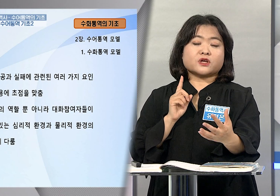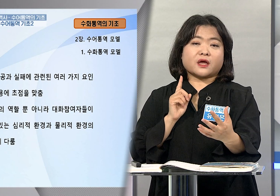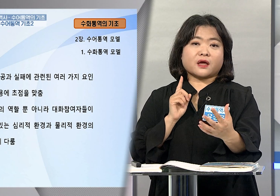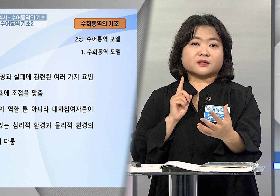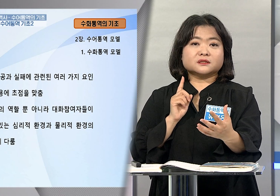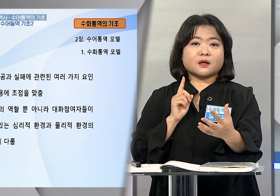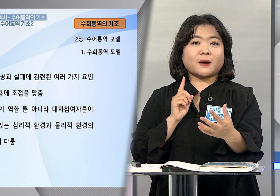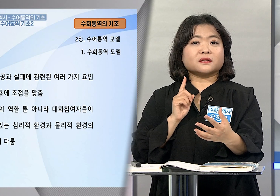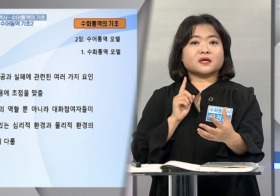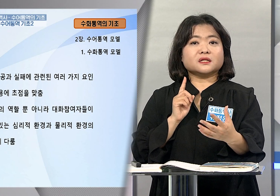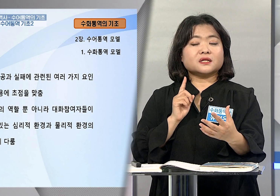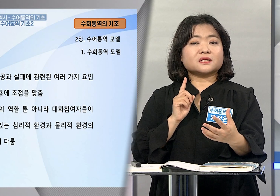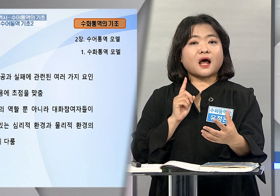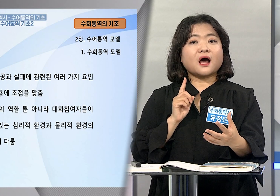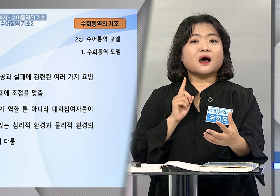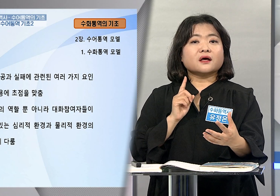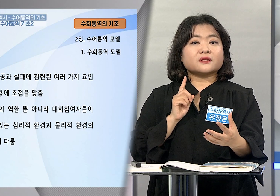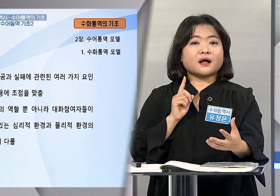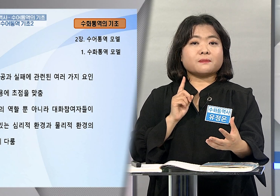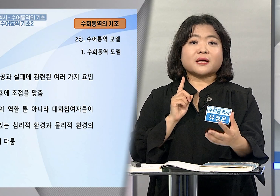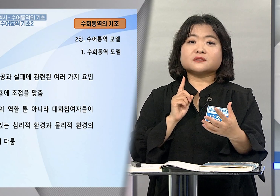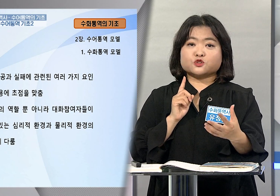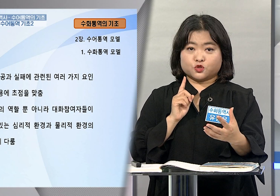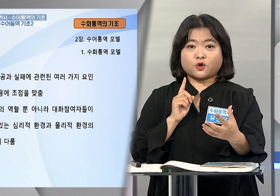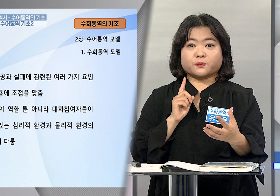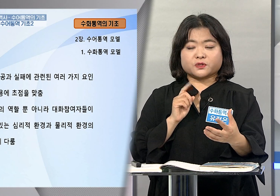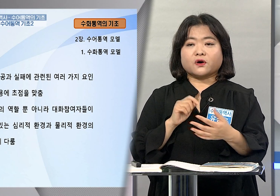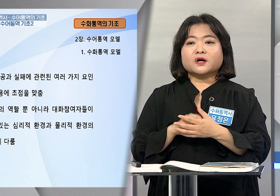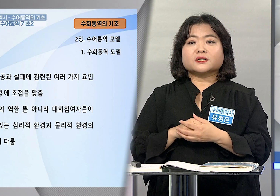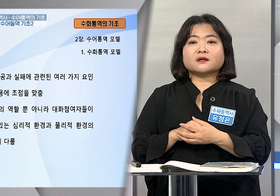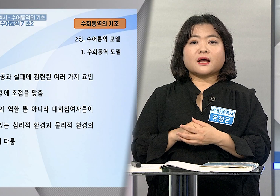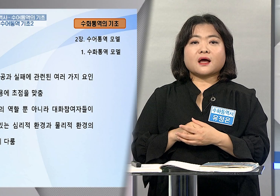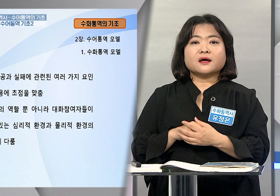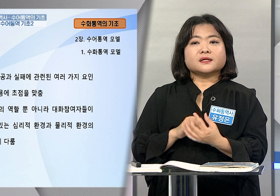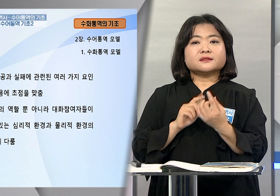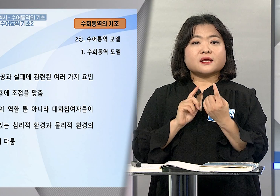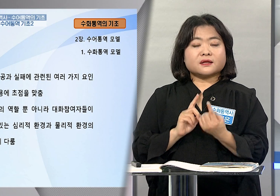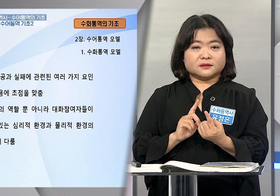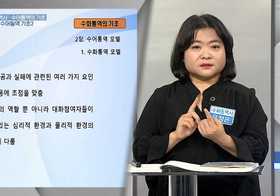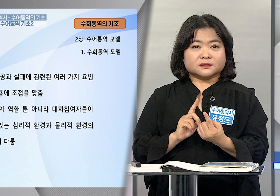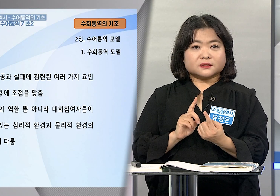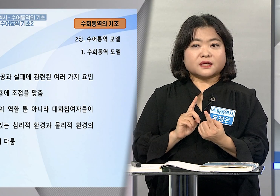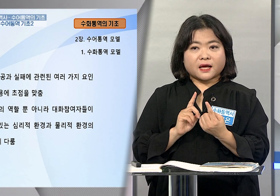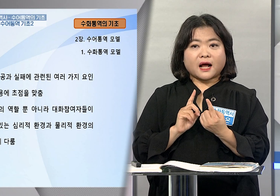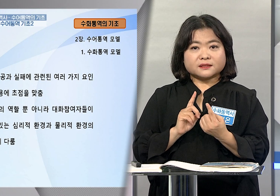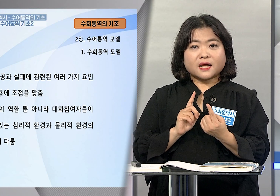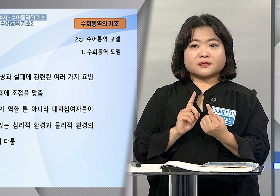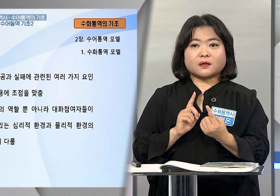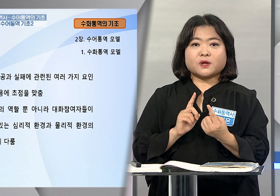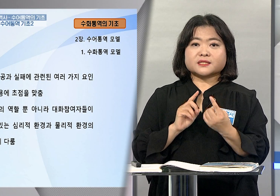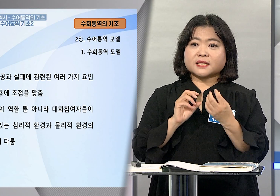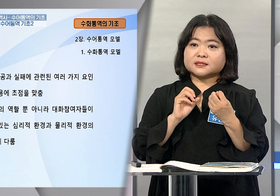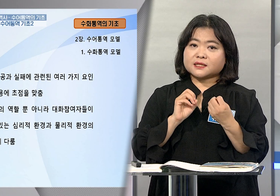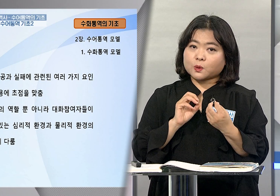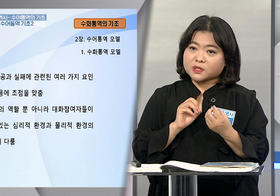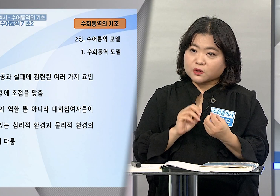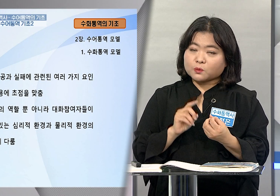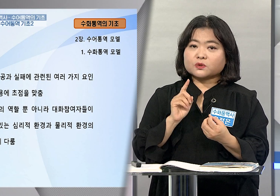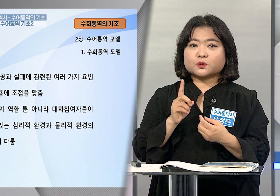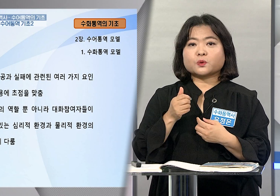숫자에 그들의 반응에 일일이 다 내가 반응해 줄 수가 없어. 그러나 1대1은 그게 가능하기 때문에 사실은 상호작용 모델로 통역을